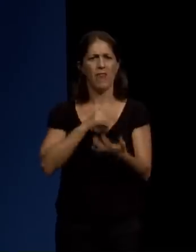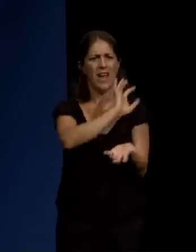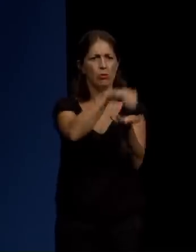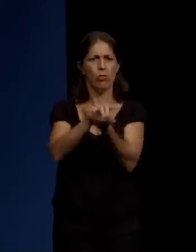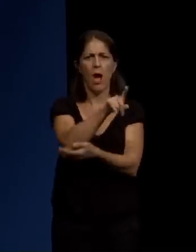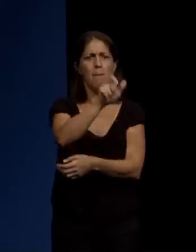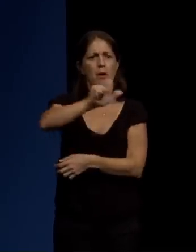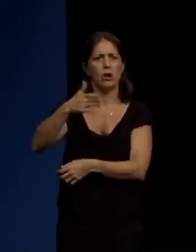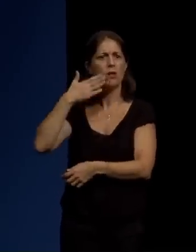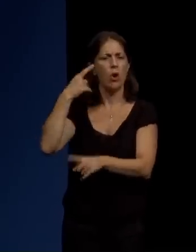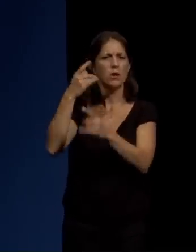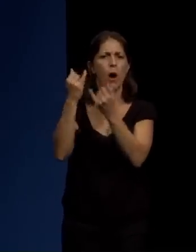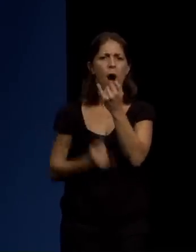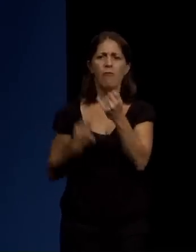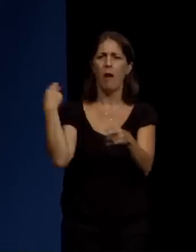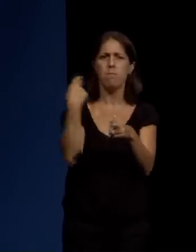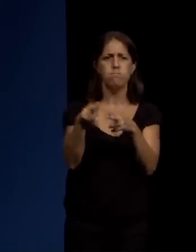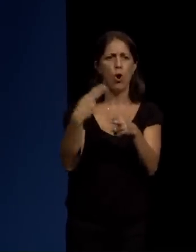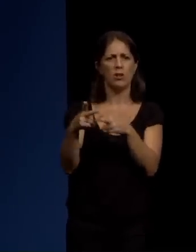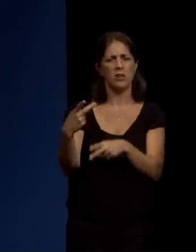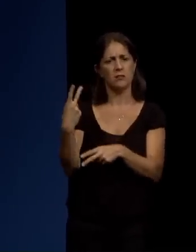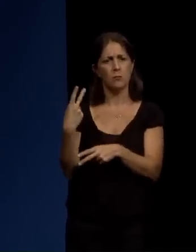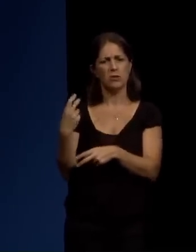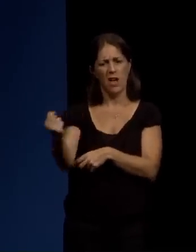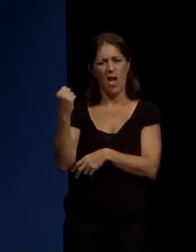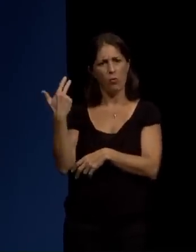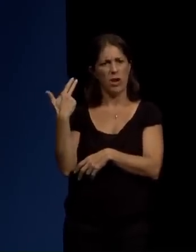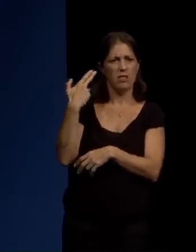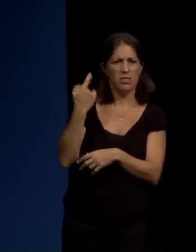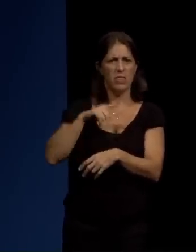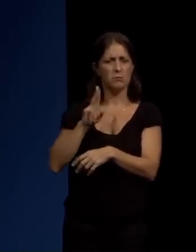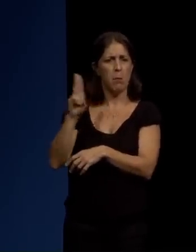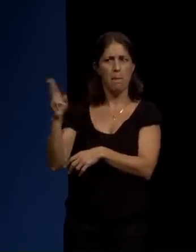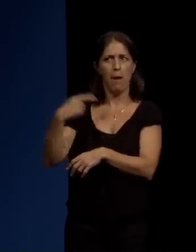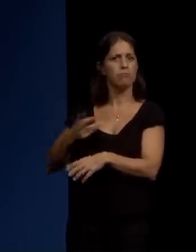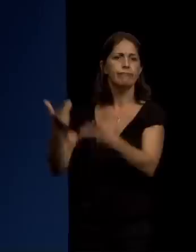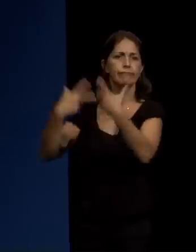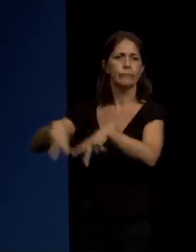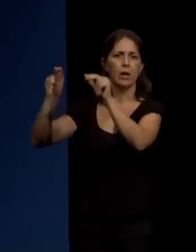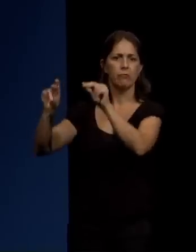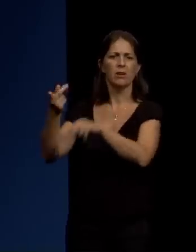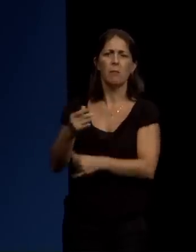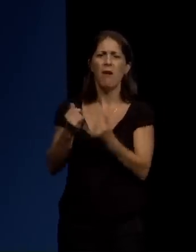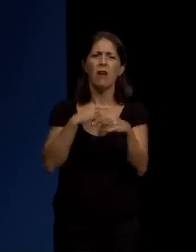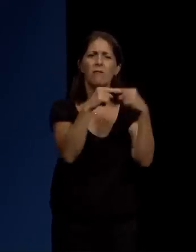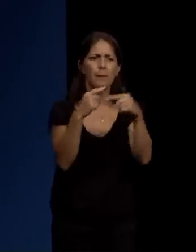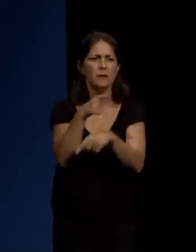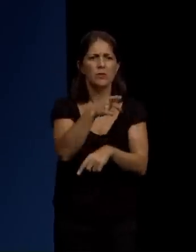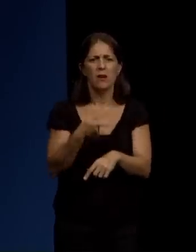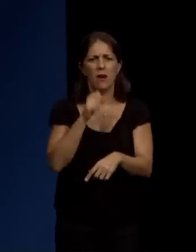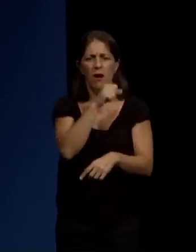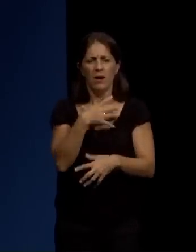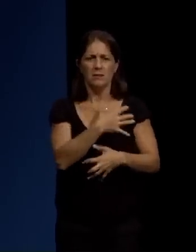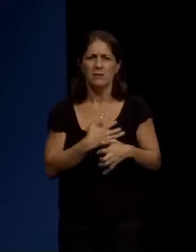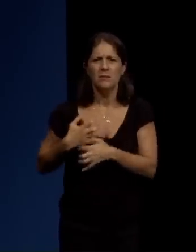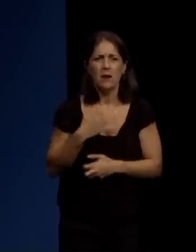institucións para poñer fin ás políticas austericidas do Partido Popular. Temos que escoitar a petición desesperada das familias que alongan os